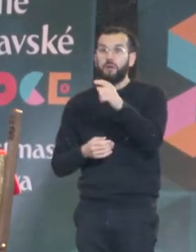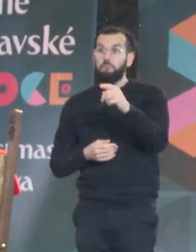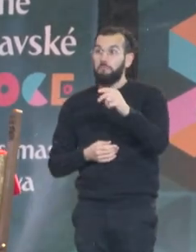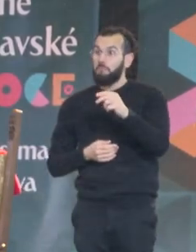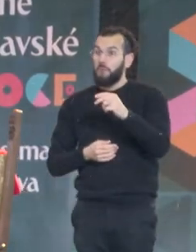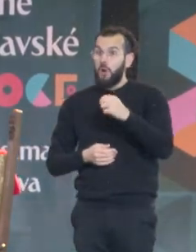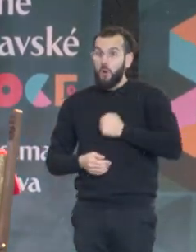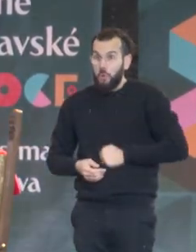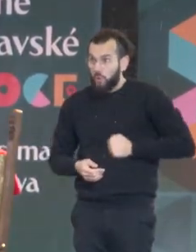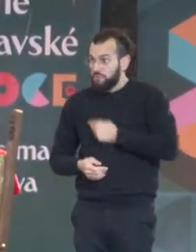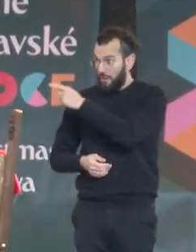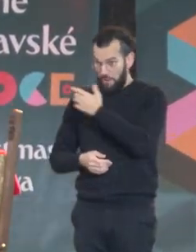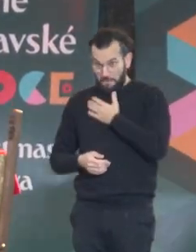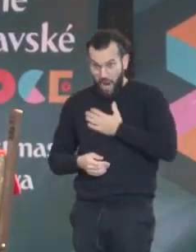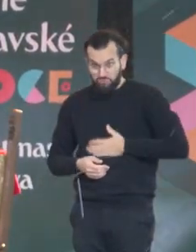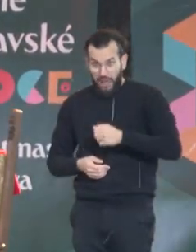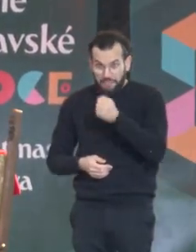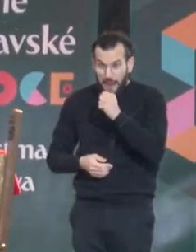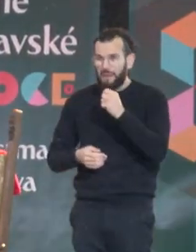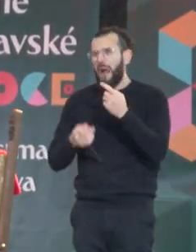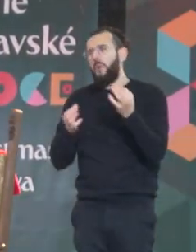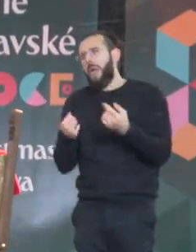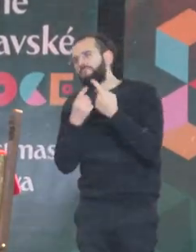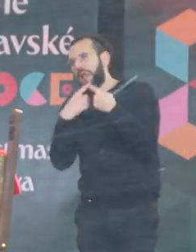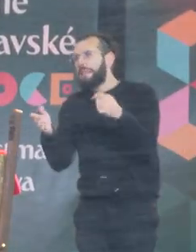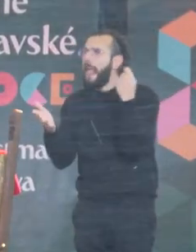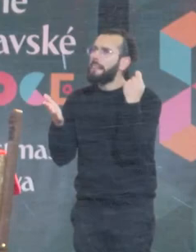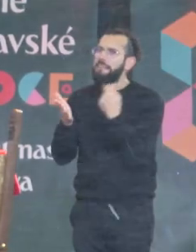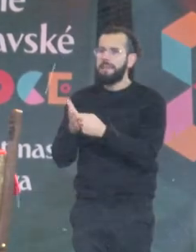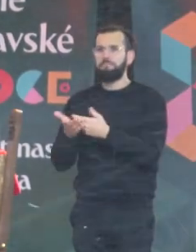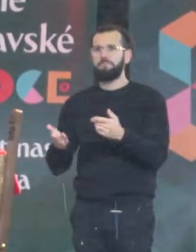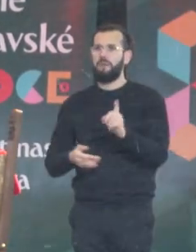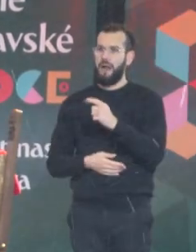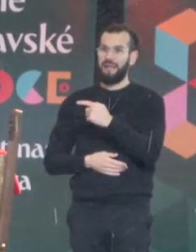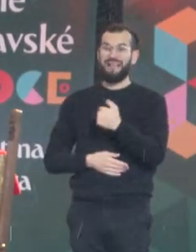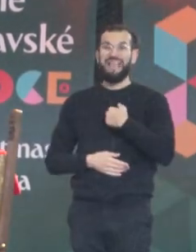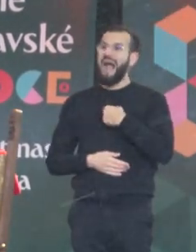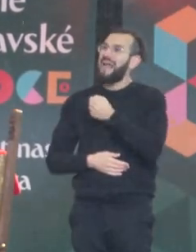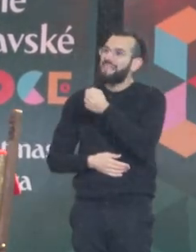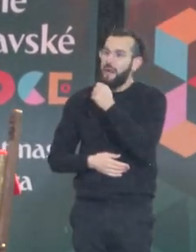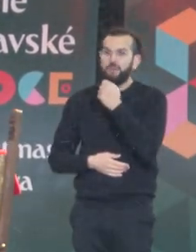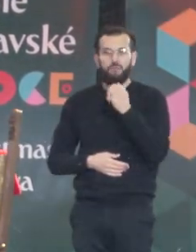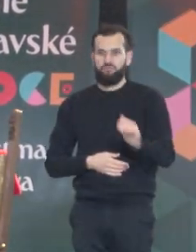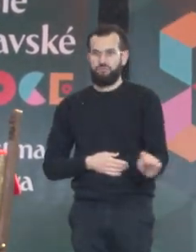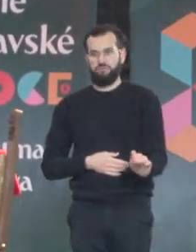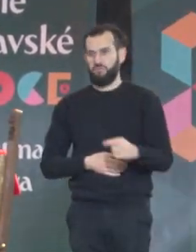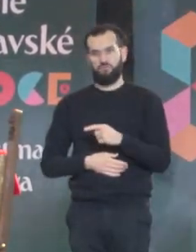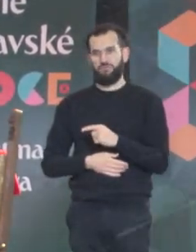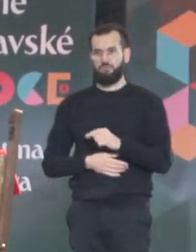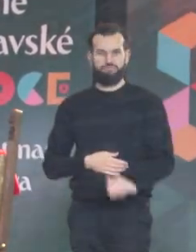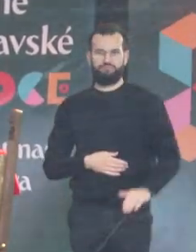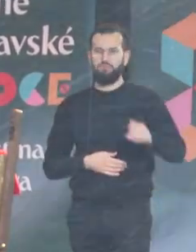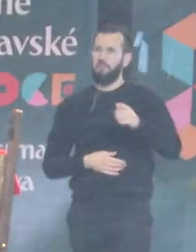vôbec dabujete rád, alebo preferujete iné žánre. Tak ja dabing robím od malička, asi